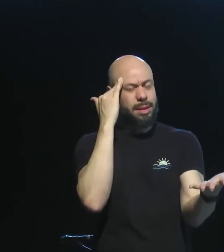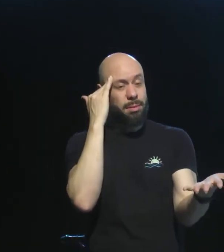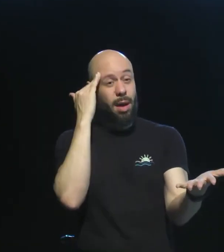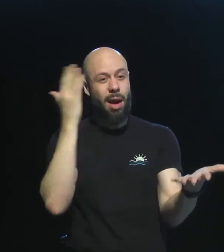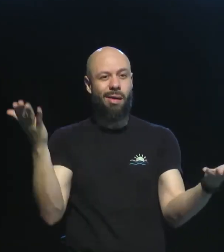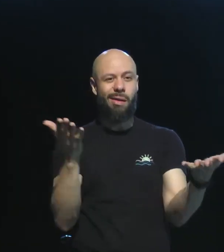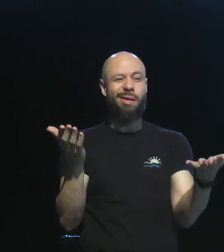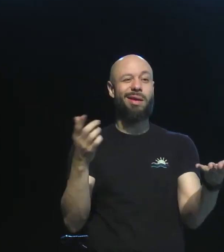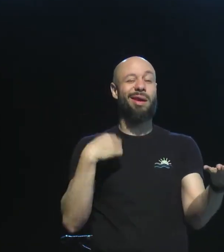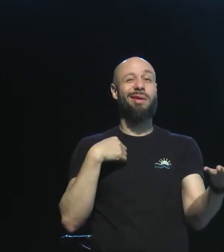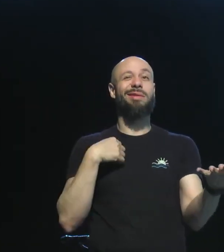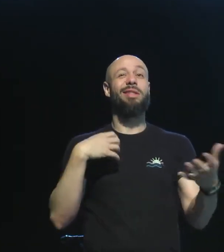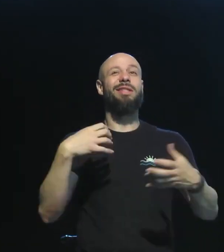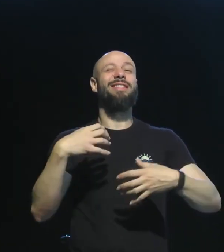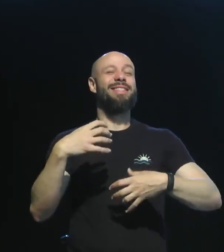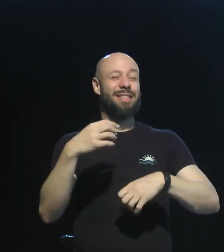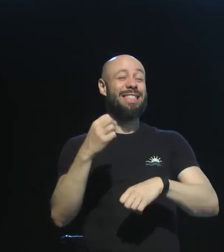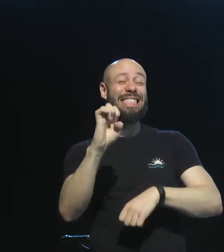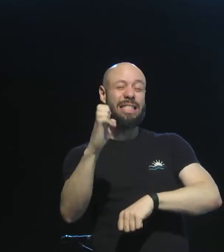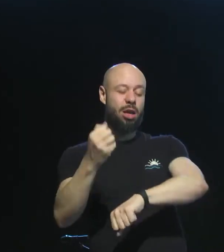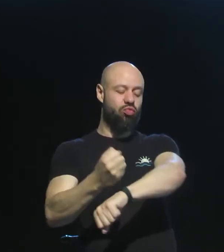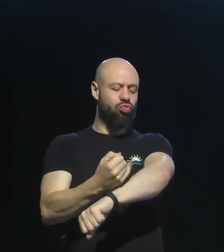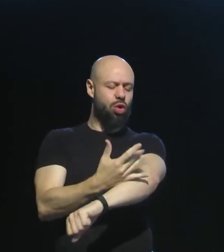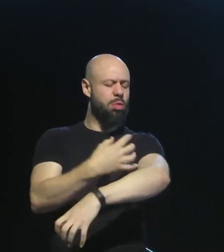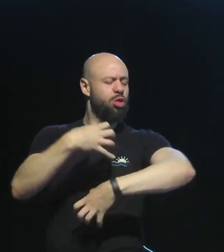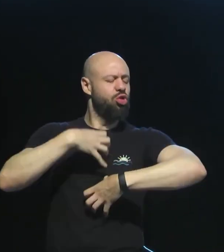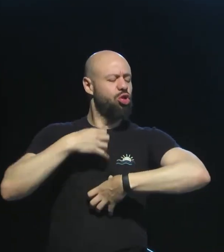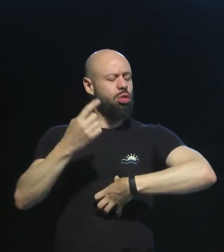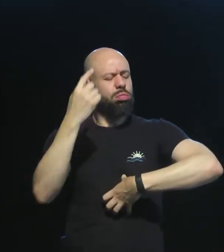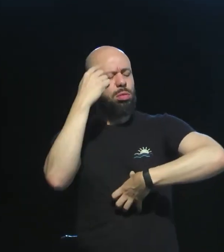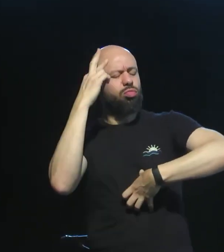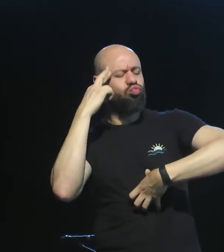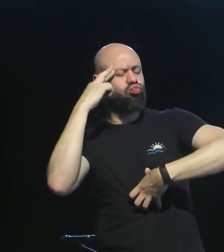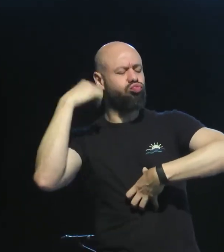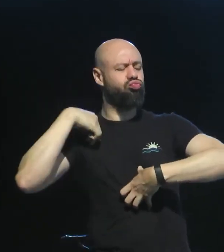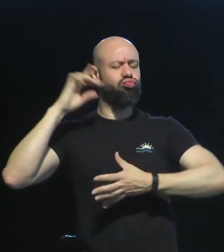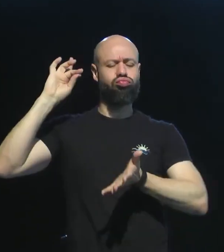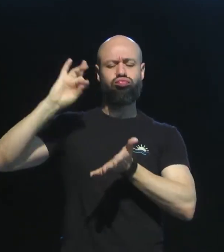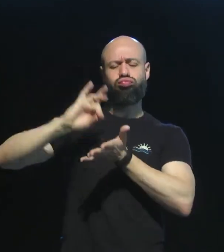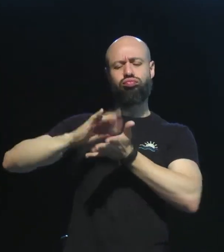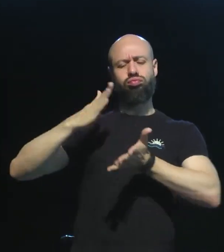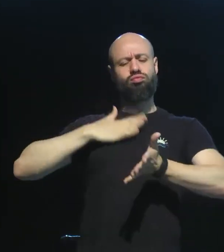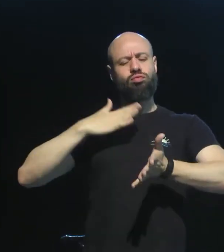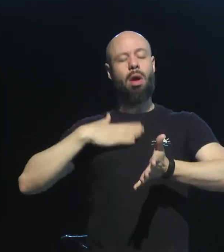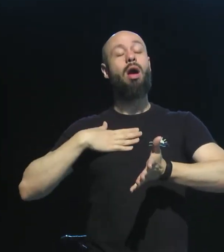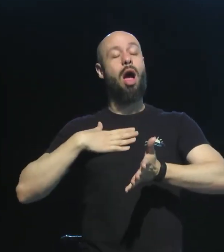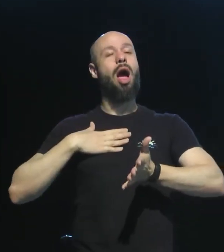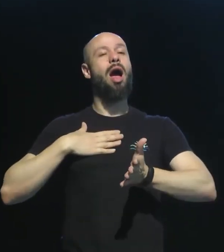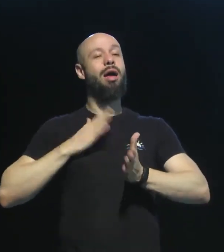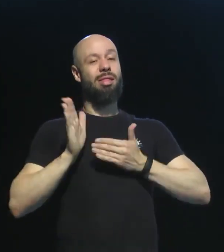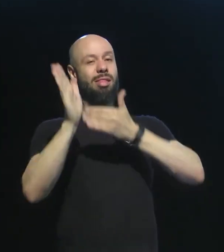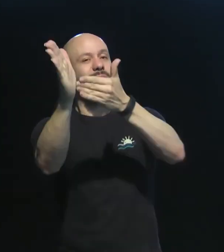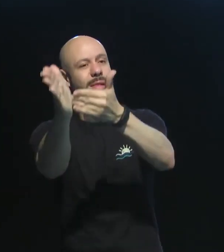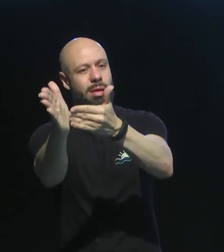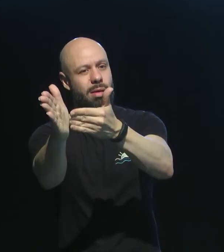a sentir, a pensar as nossas verdades. É óbvio